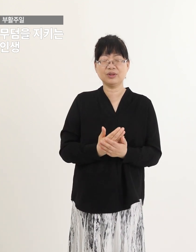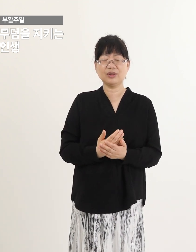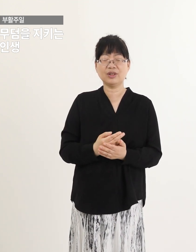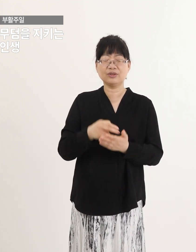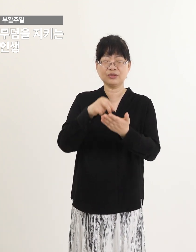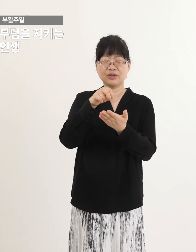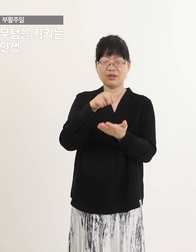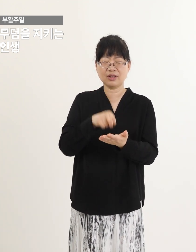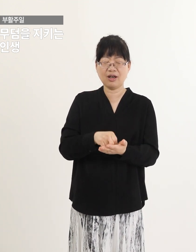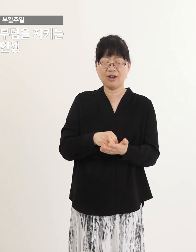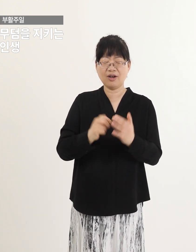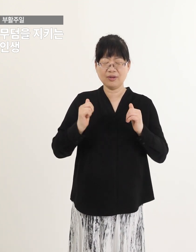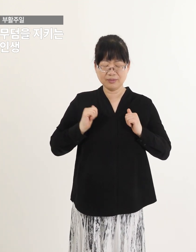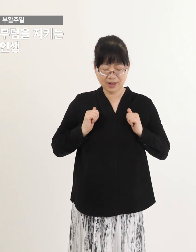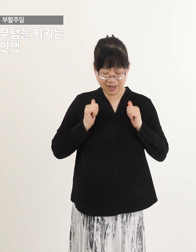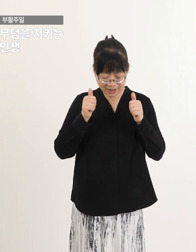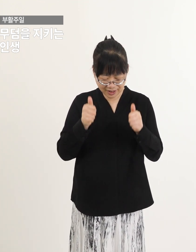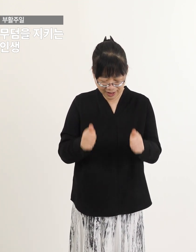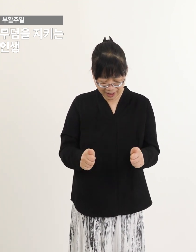무릎을 꿇어